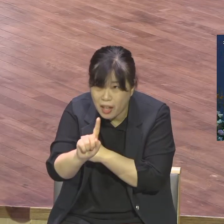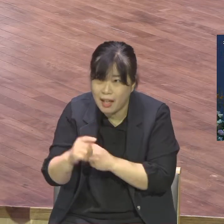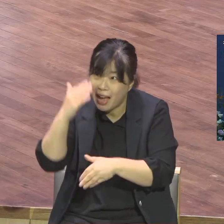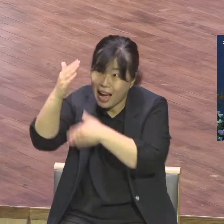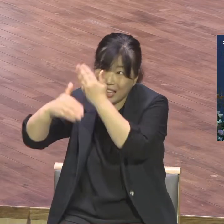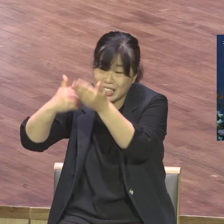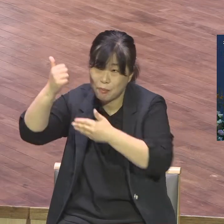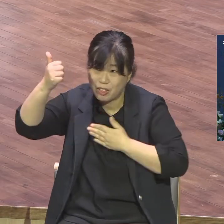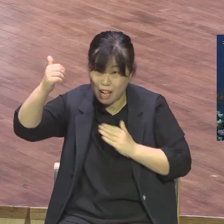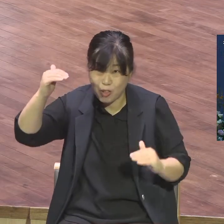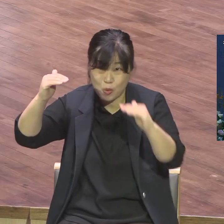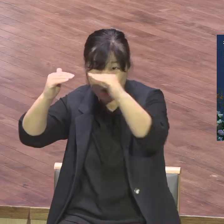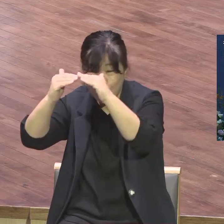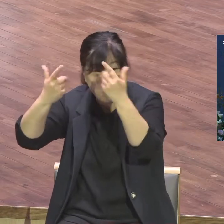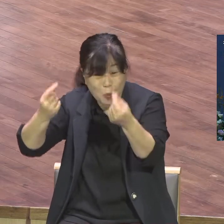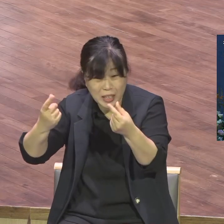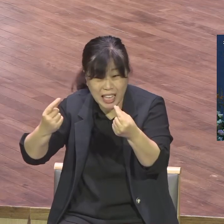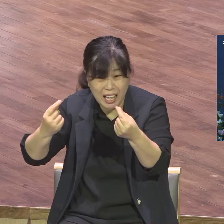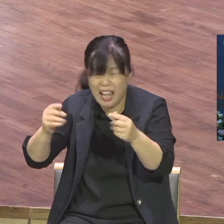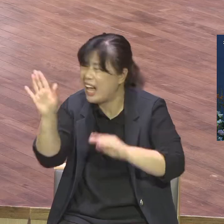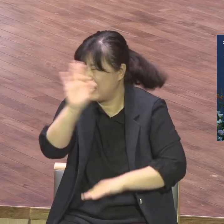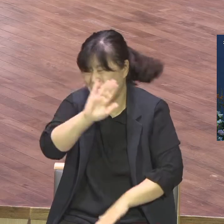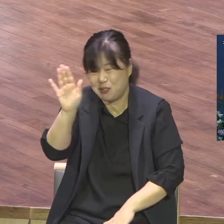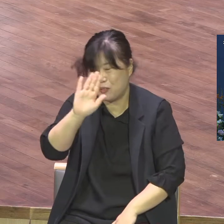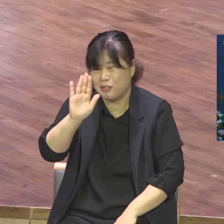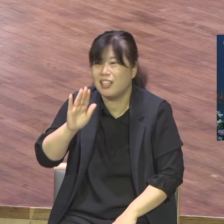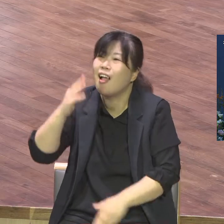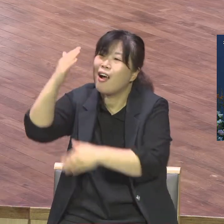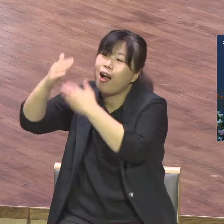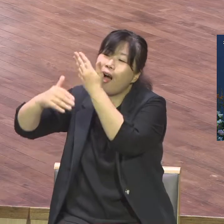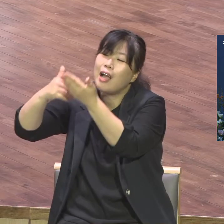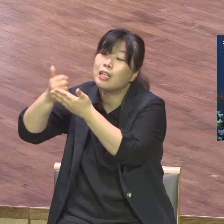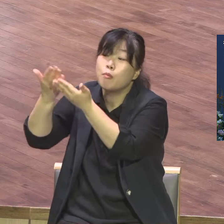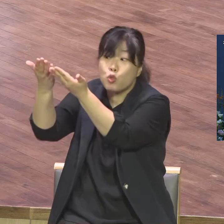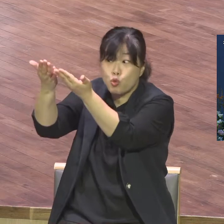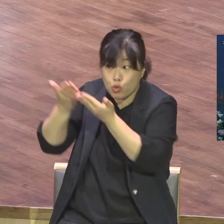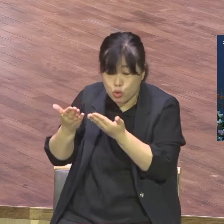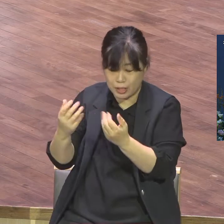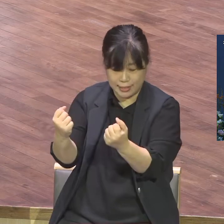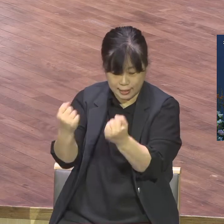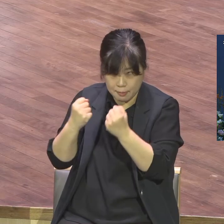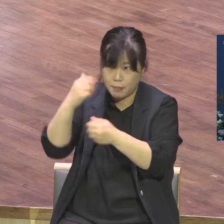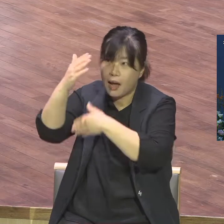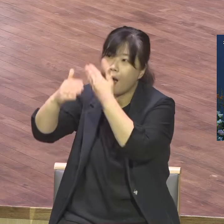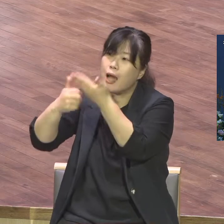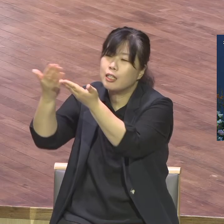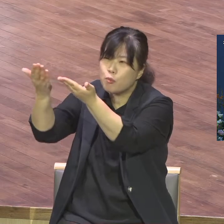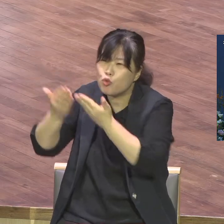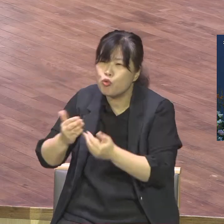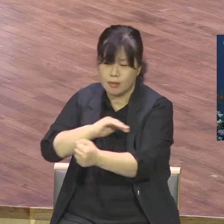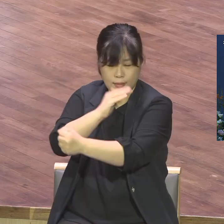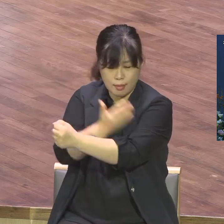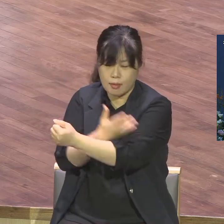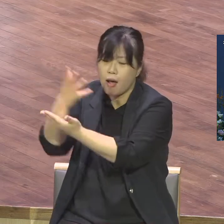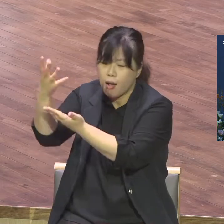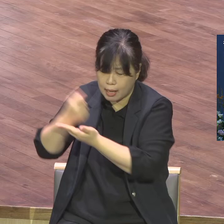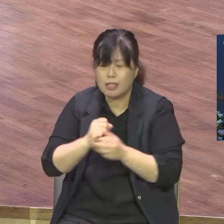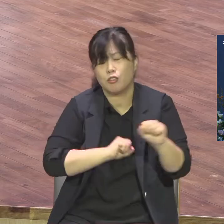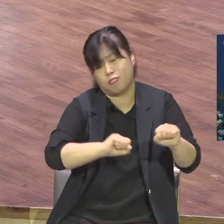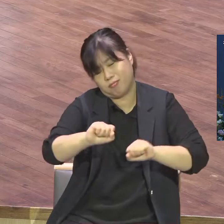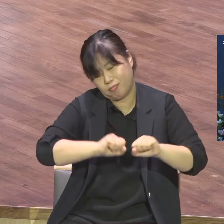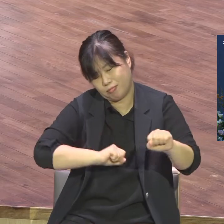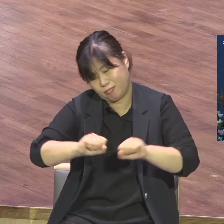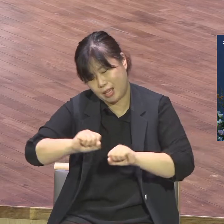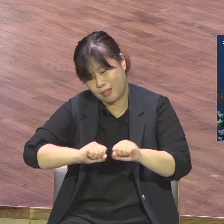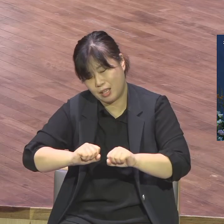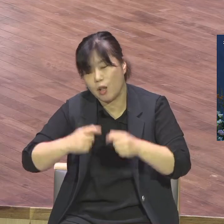말합니다. 하나님이 주신 이 헤븐의 파워, 하나님이 주신 힘을 가지고 하나님을 하는 거예요. 내가 실력이 좋아서,